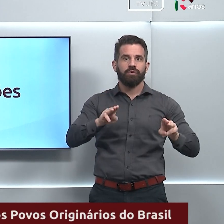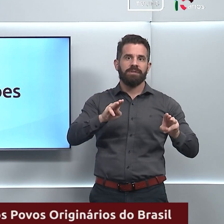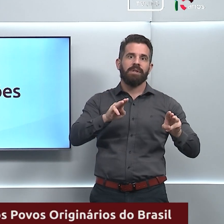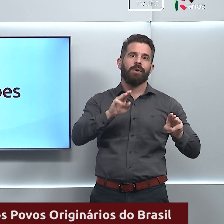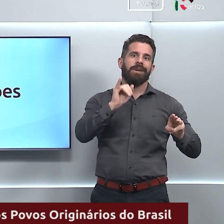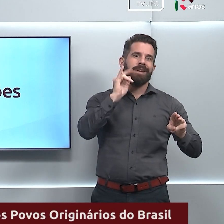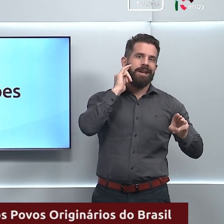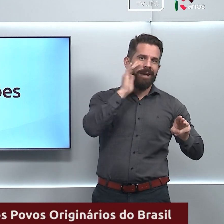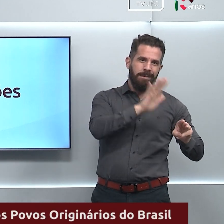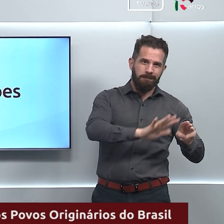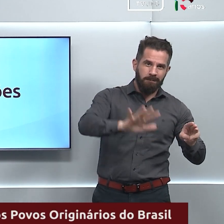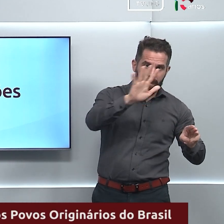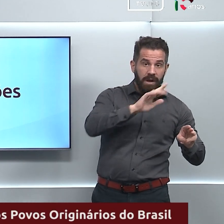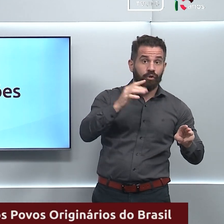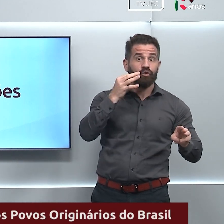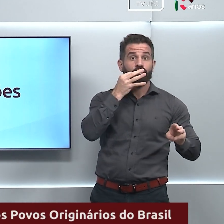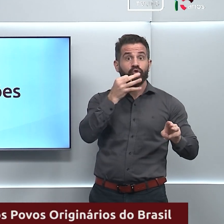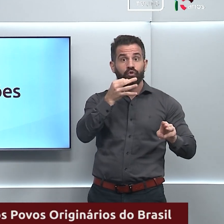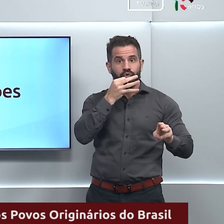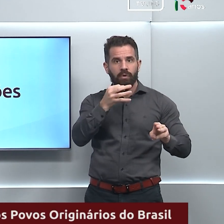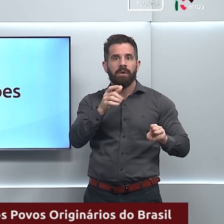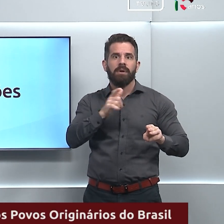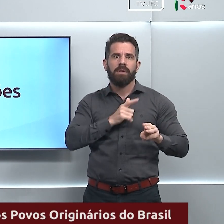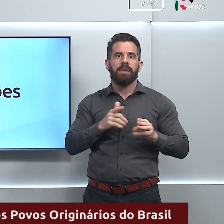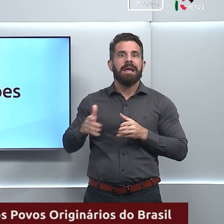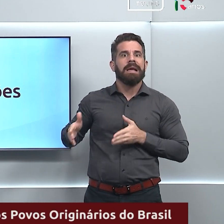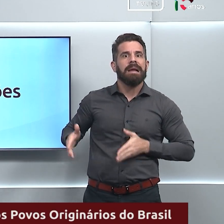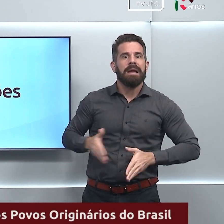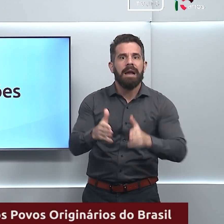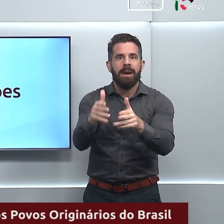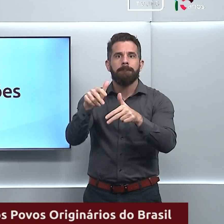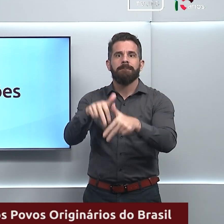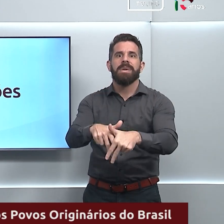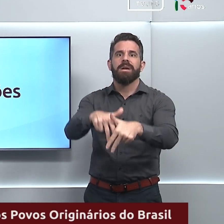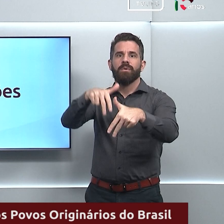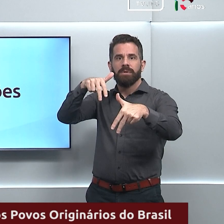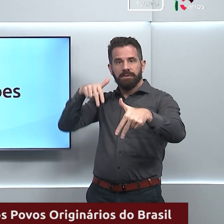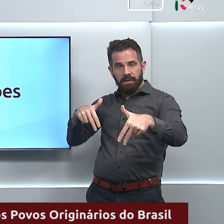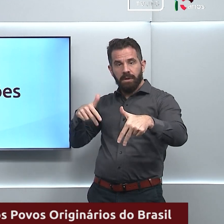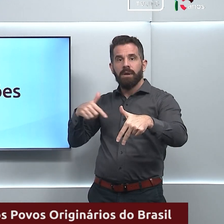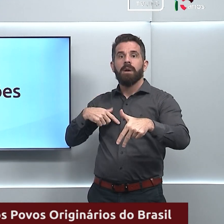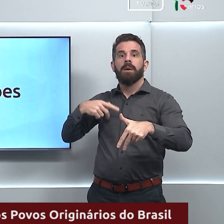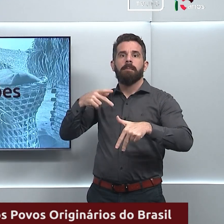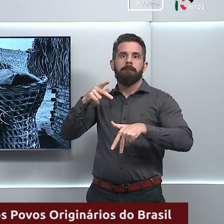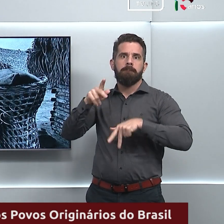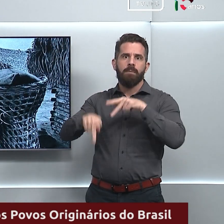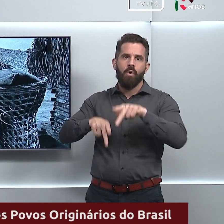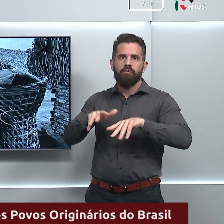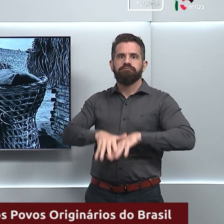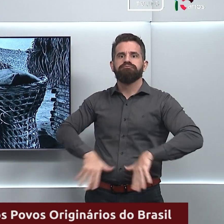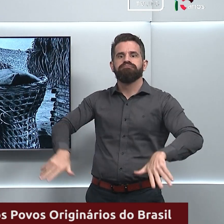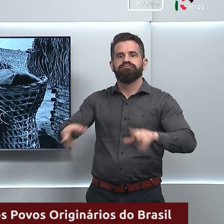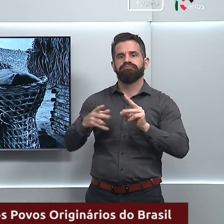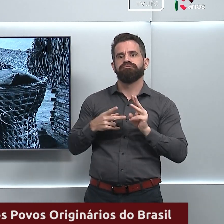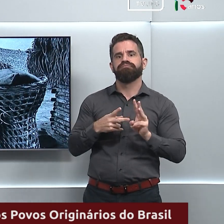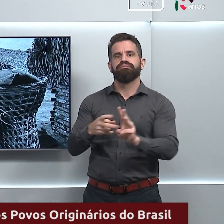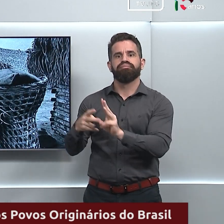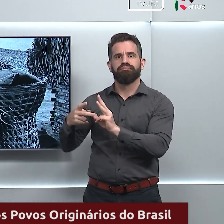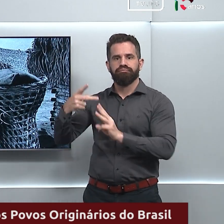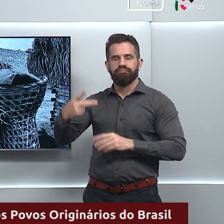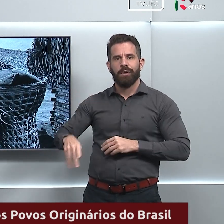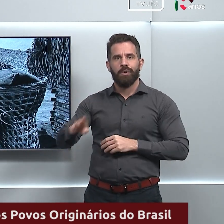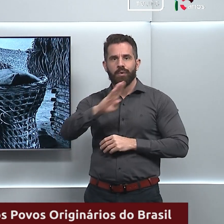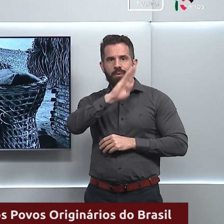inaugura a exposição Caminhos Ancestrais, um olhar sobre os povos originários do Brasil, que traz fotografias do artista